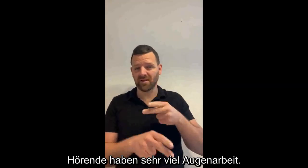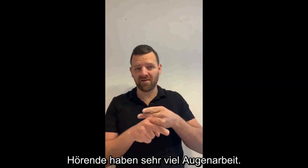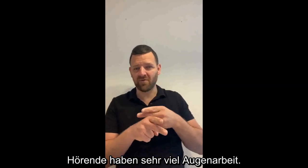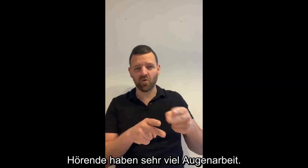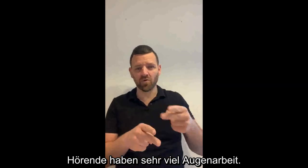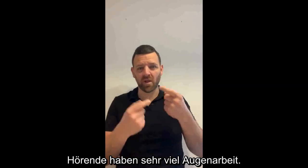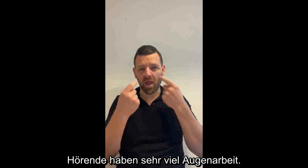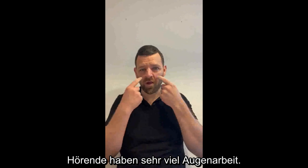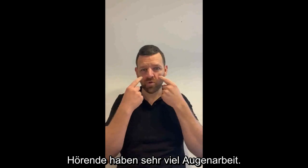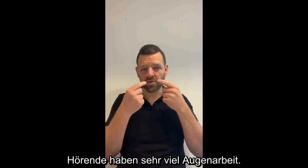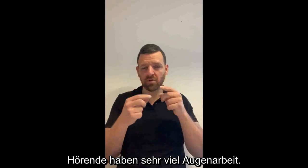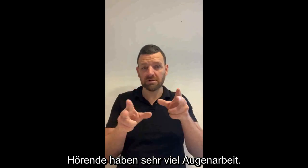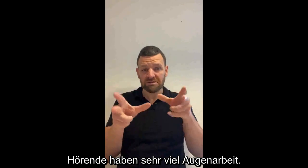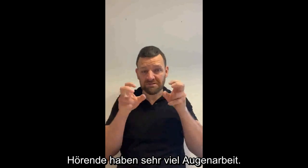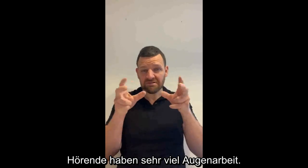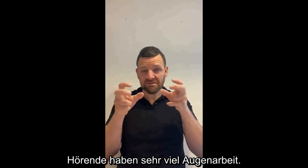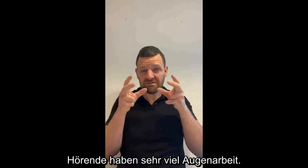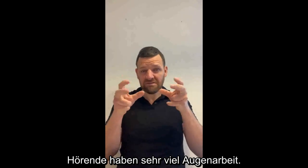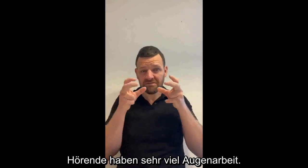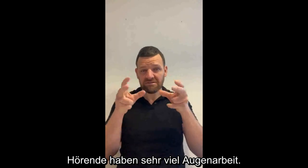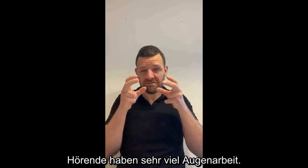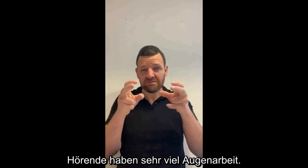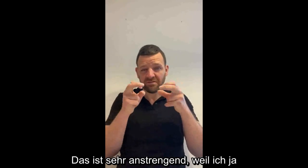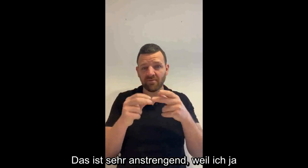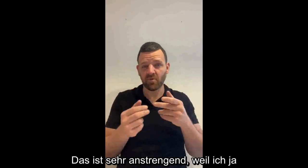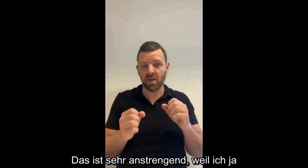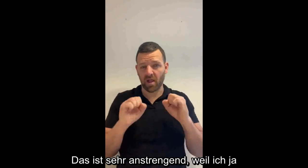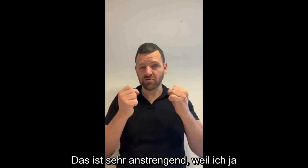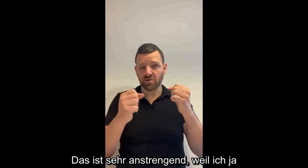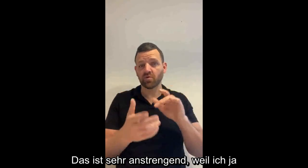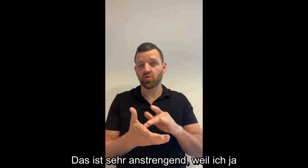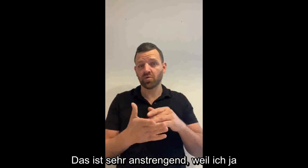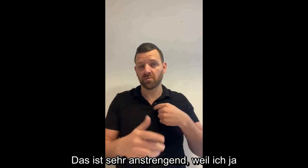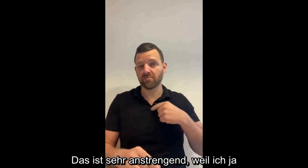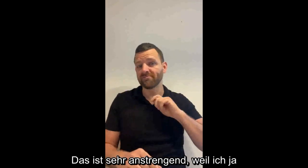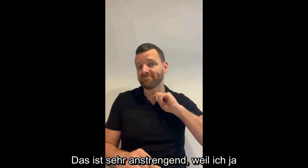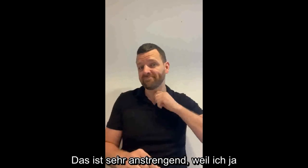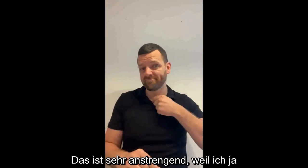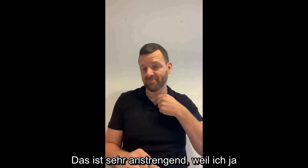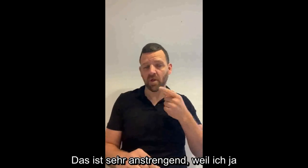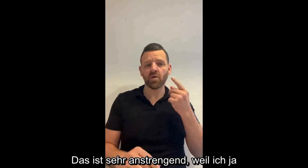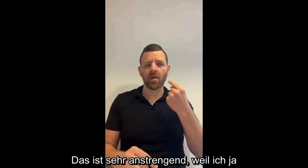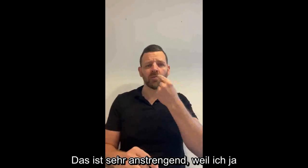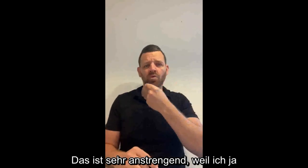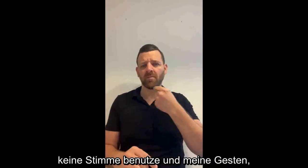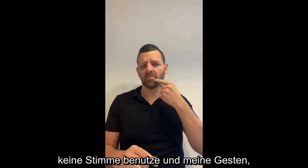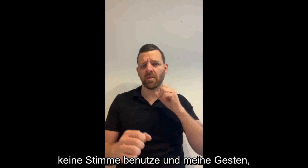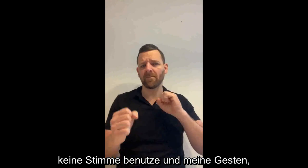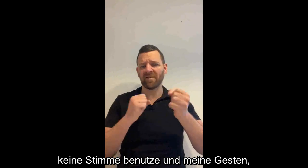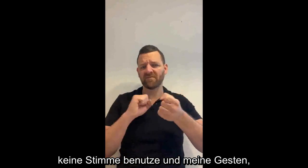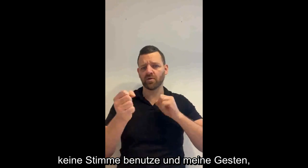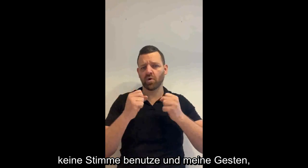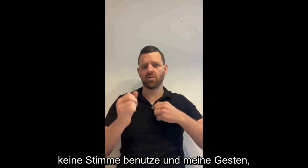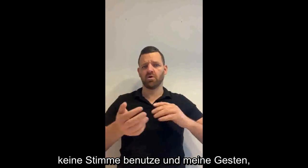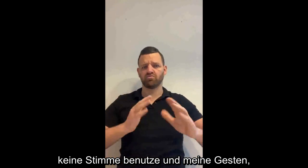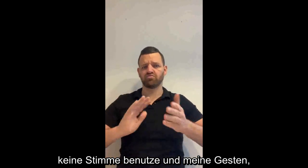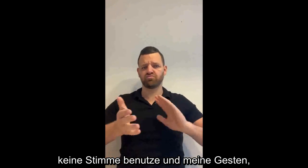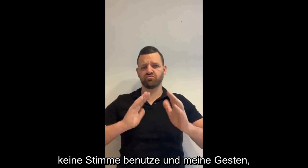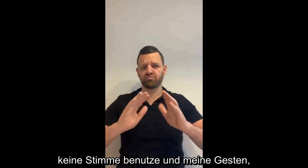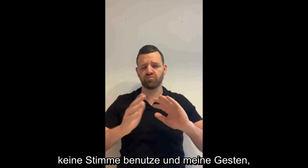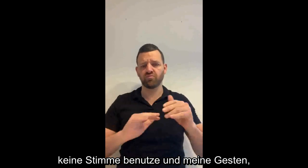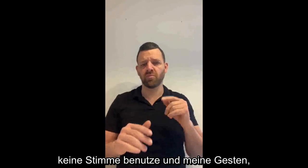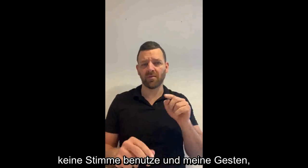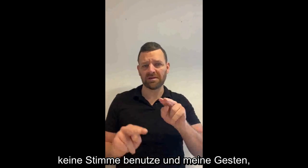das heißt sozusagen der Hörende hat sehr viel Augenarbeit er ist sehr anstrengend weil ich ja keine Stimme benutze und